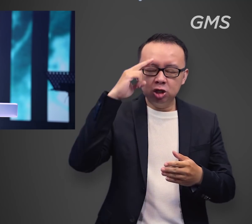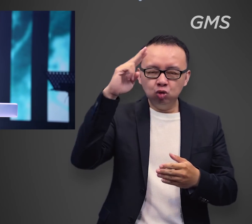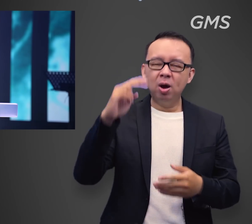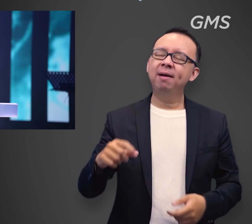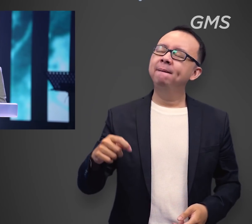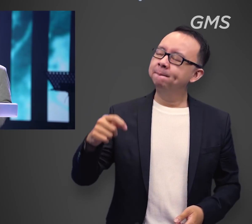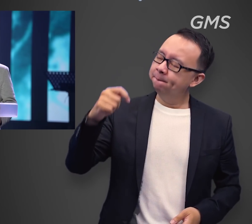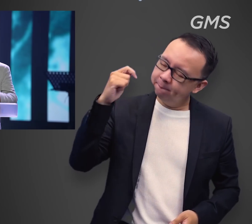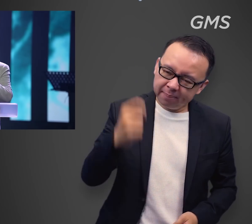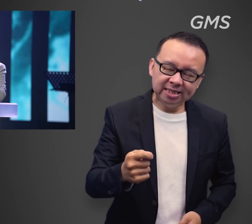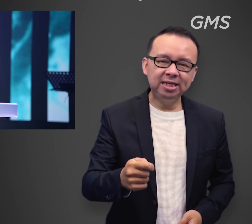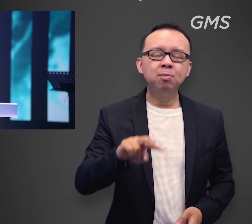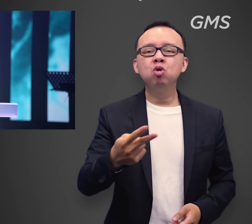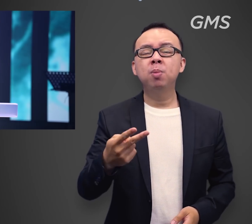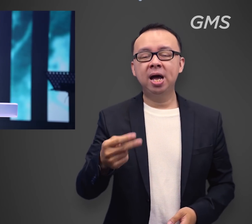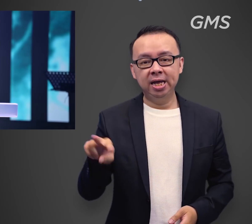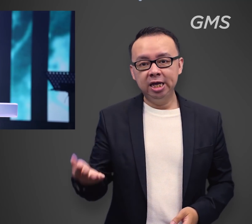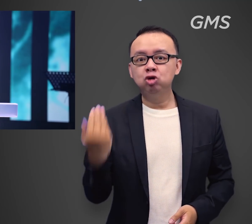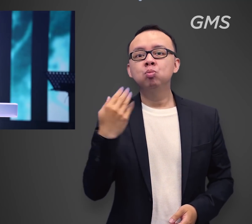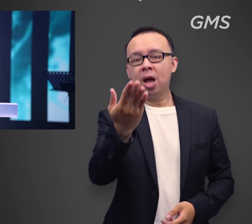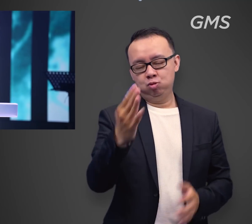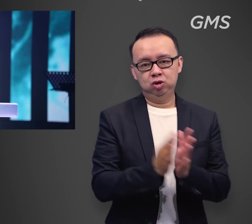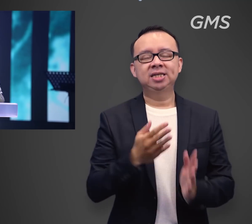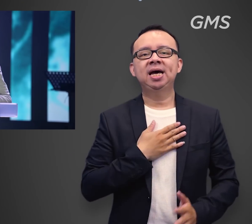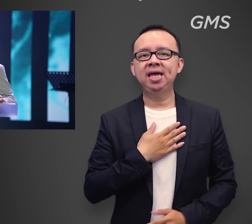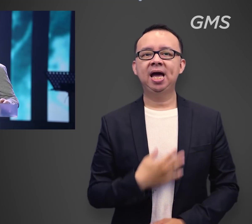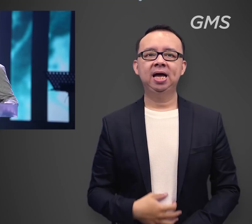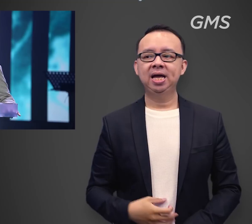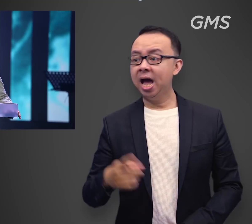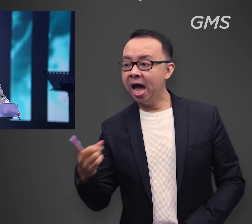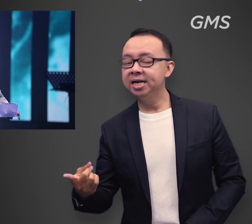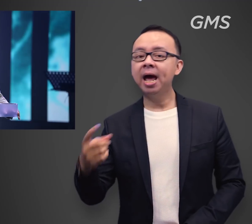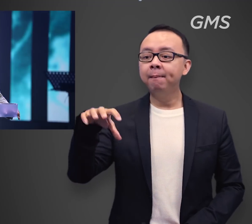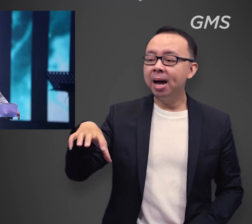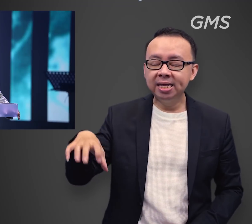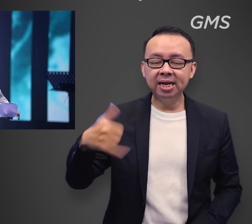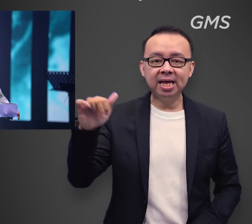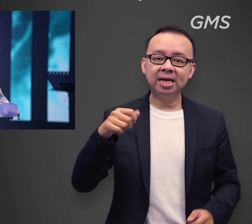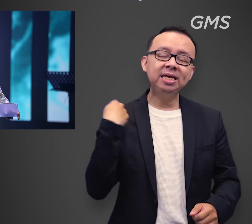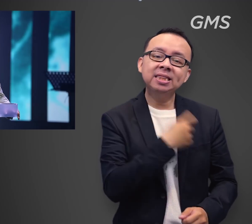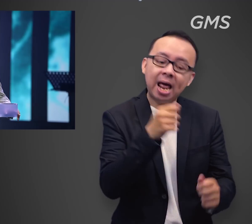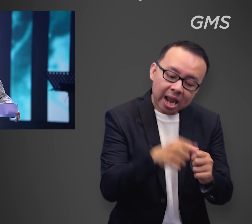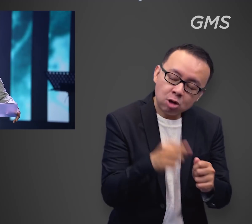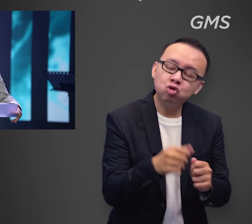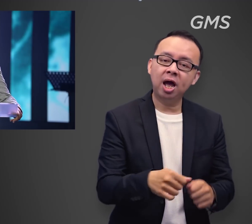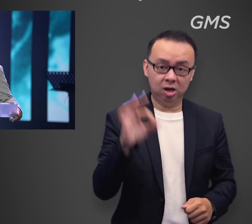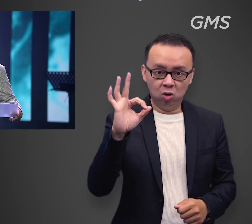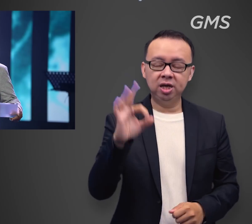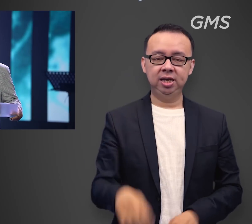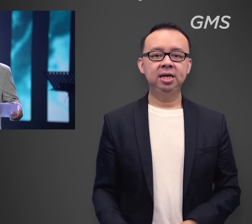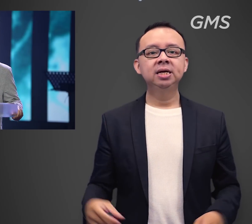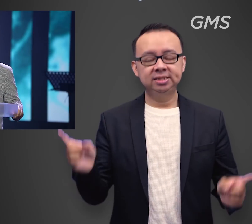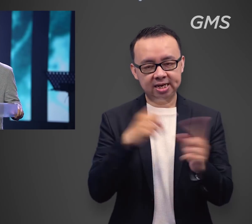Itu adalah menghormati kesempatan yang kedua. Ada bagian kita yang kita lakukan. Jadi jangan